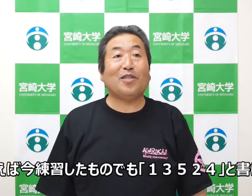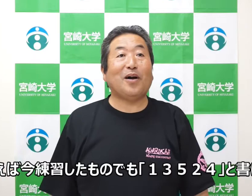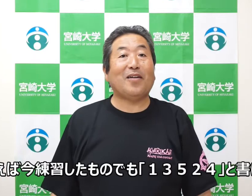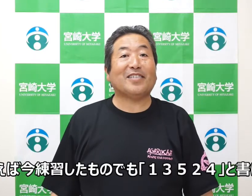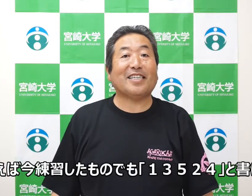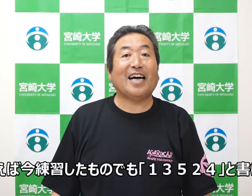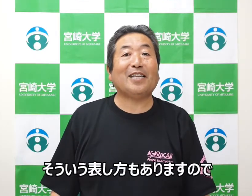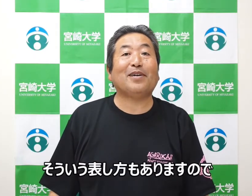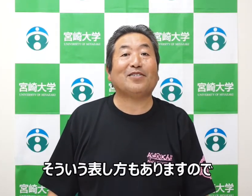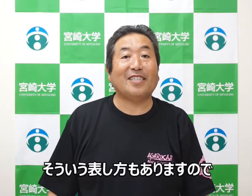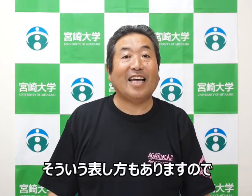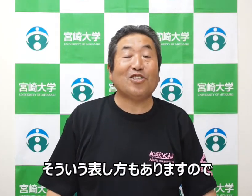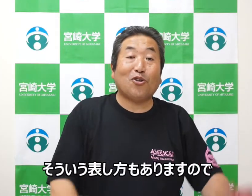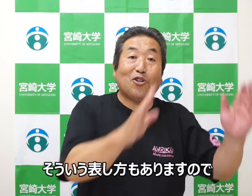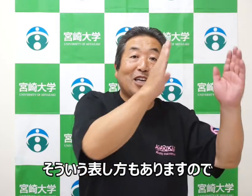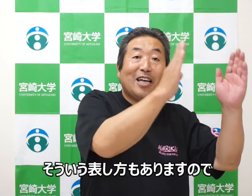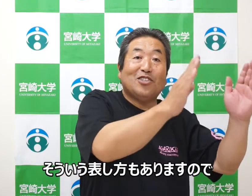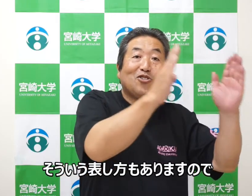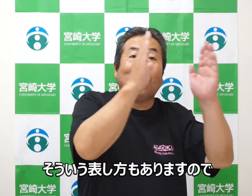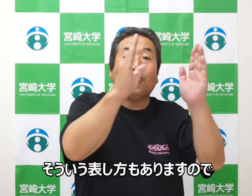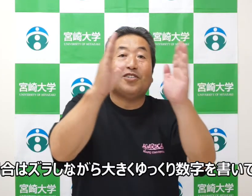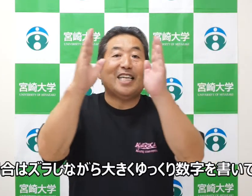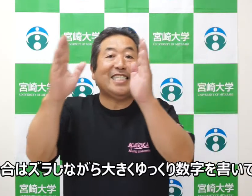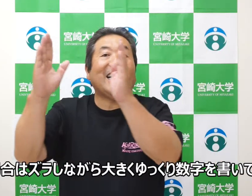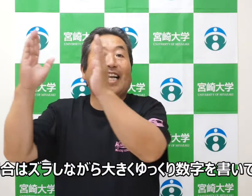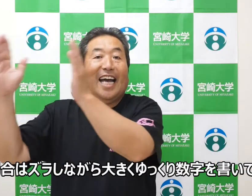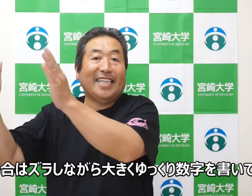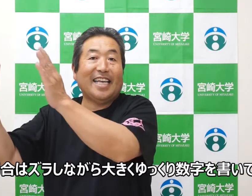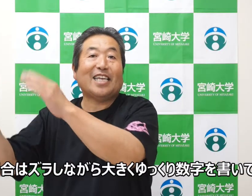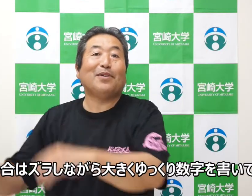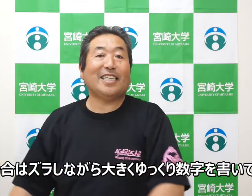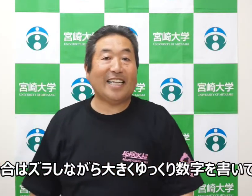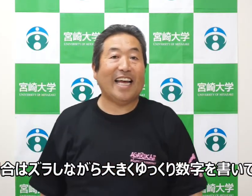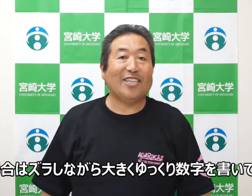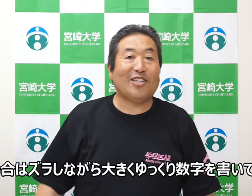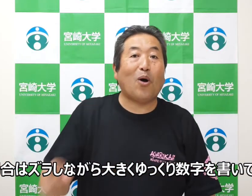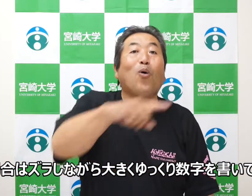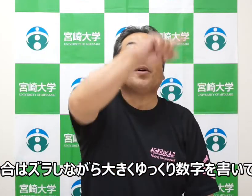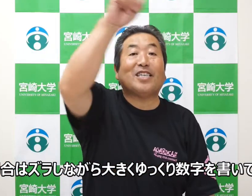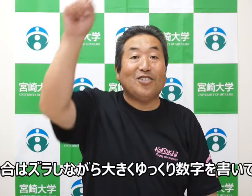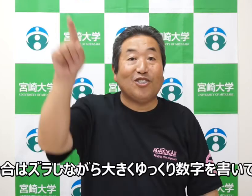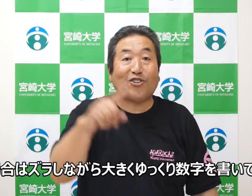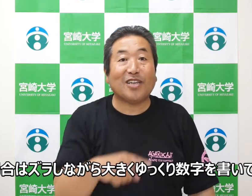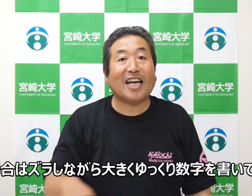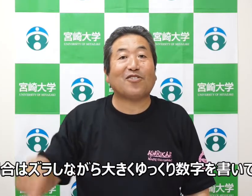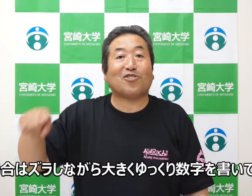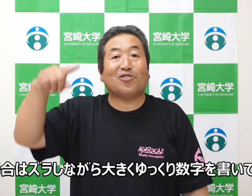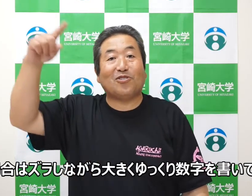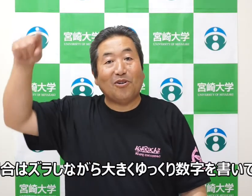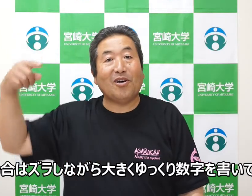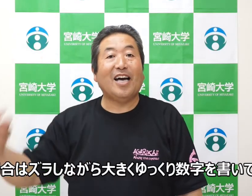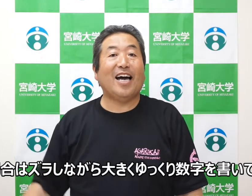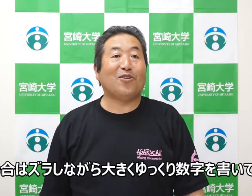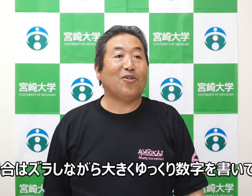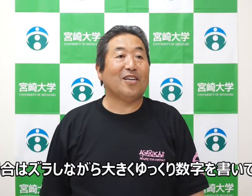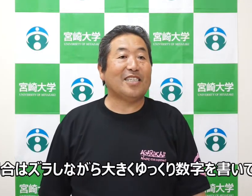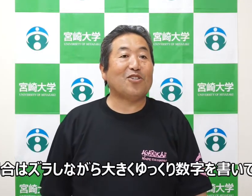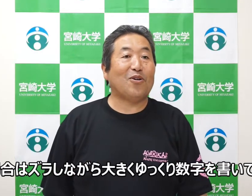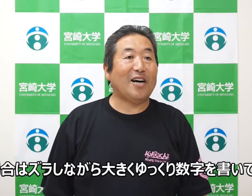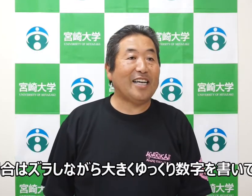表し方がありますんで、その時はちょっとずらしながら書いていけばですね、そして大きくゆっくり書くと、ちょっと相手に